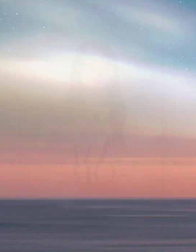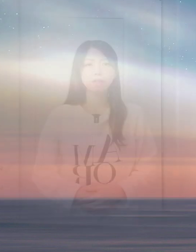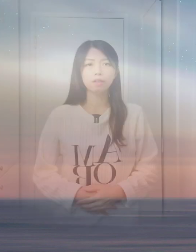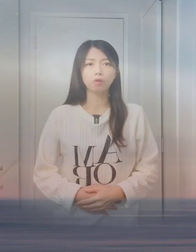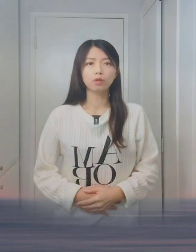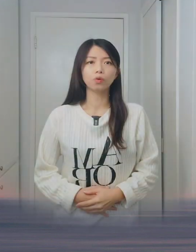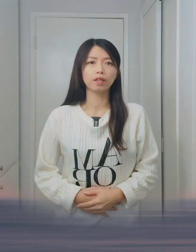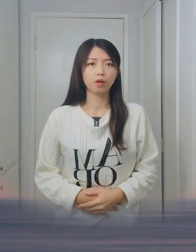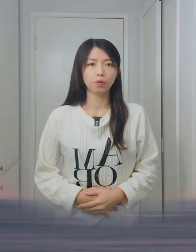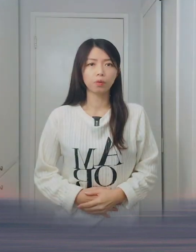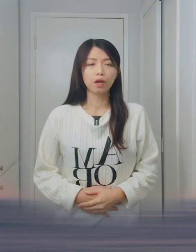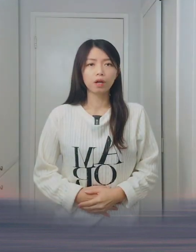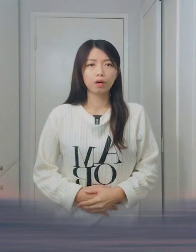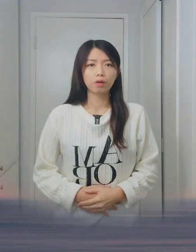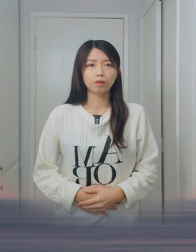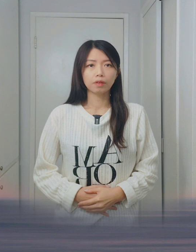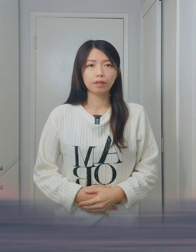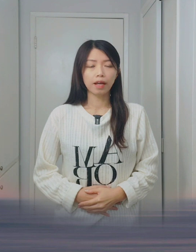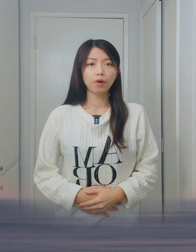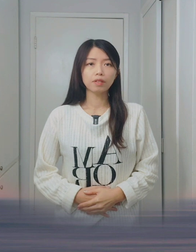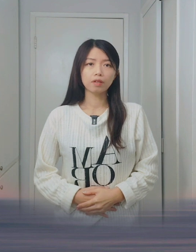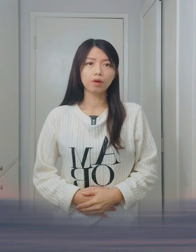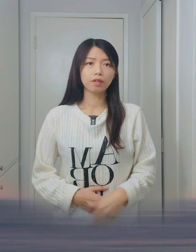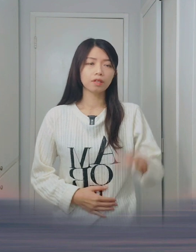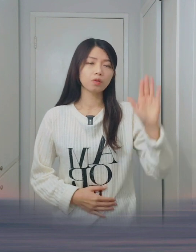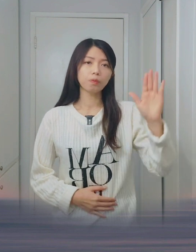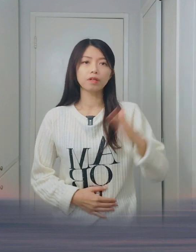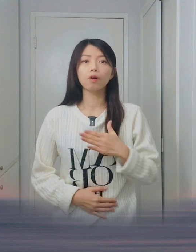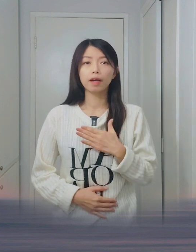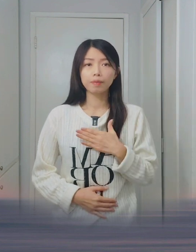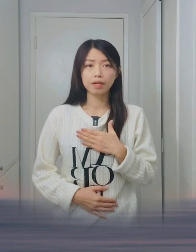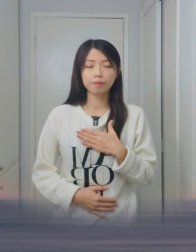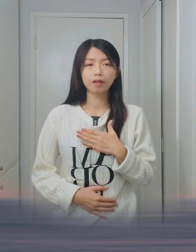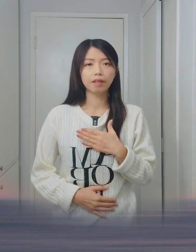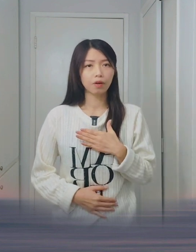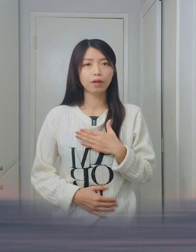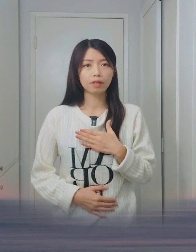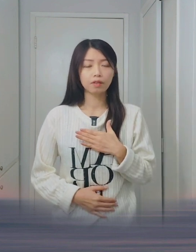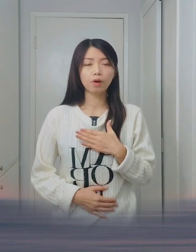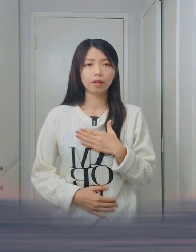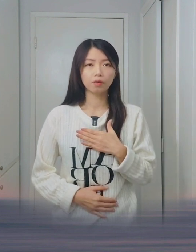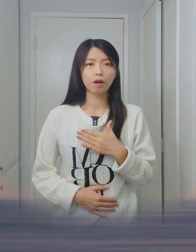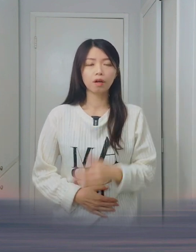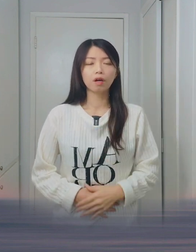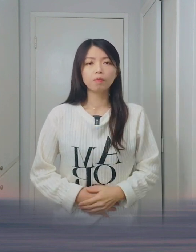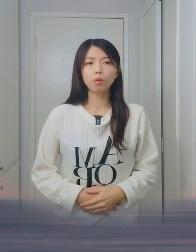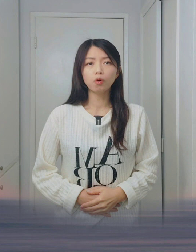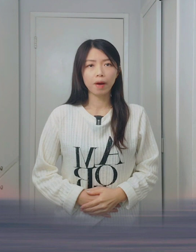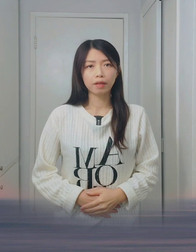왜 나만 겪는 고난이냐고 나라고 한 뜻의 수어는 손 펴서 가슴에 대시면 나라고 한 뜻의 수어가